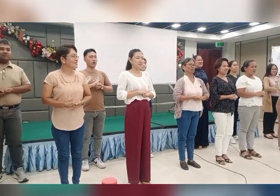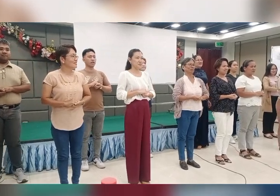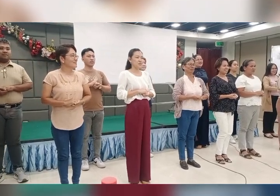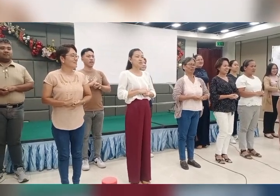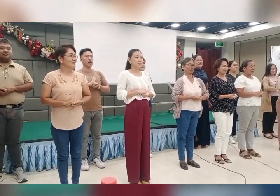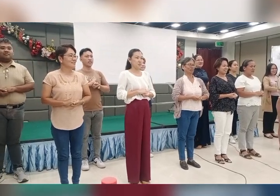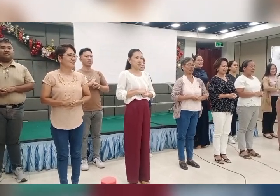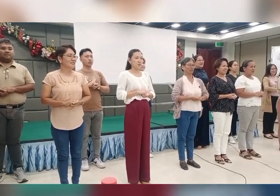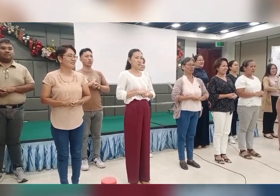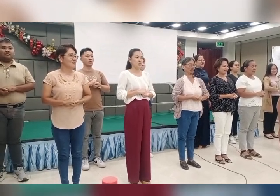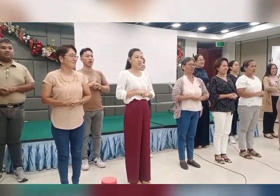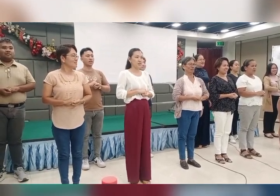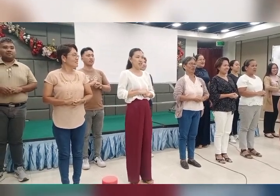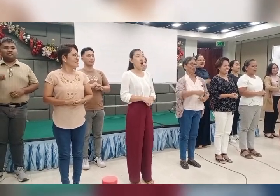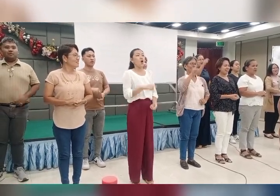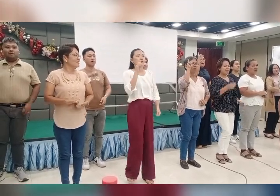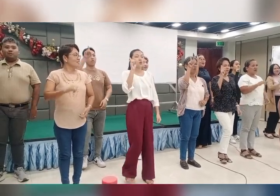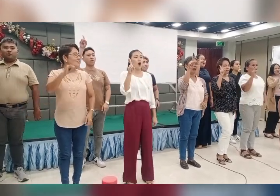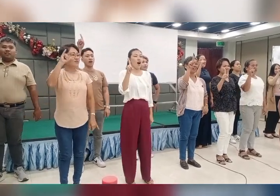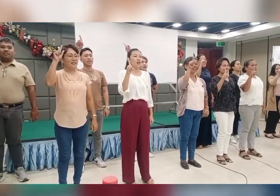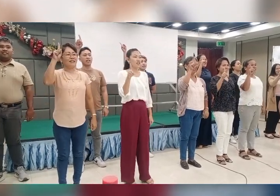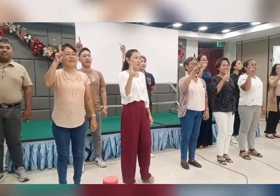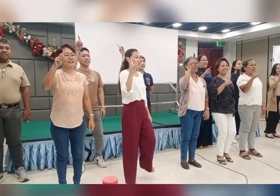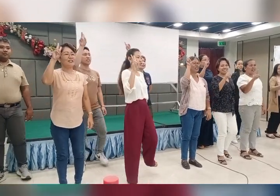4, 3, 2, 1.